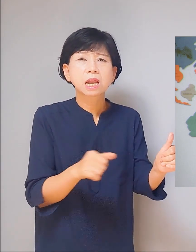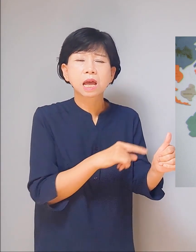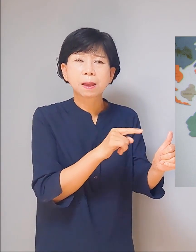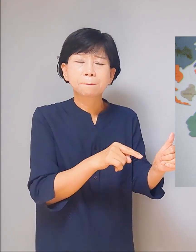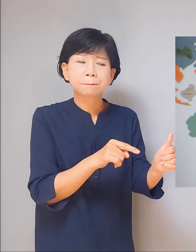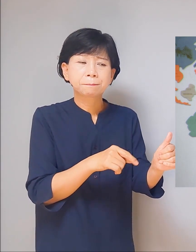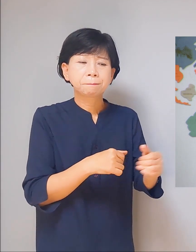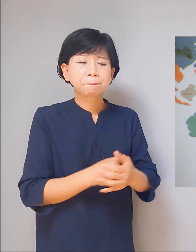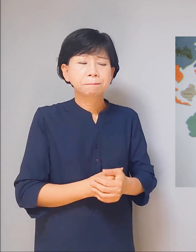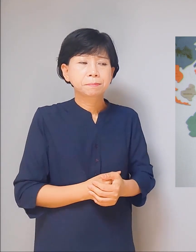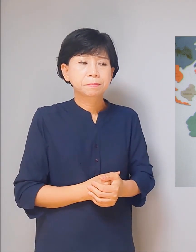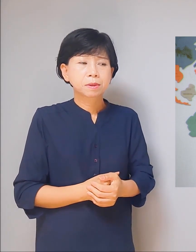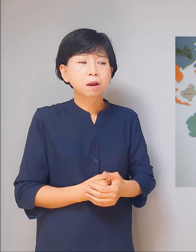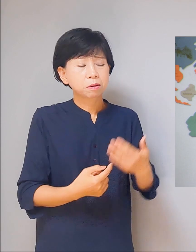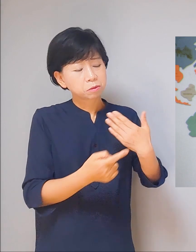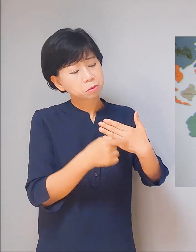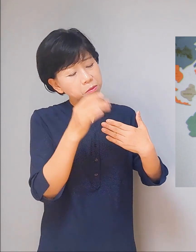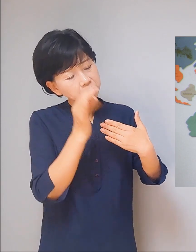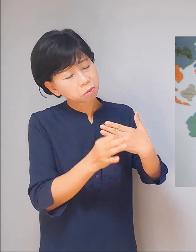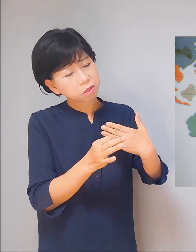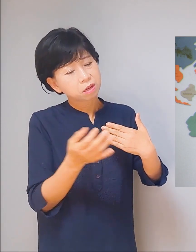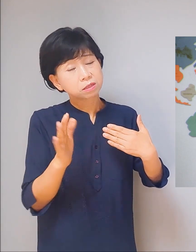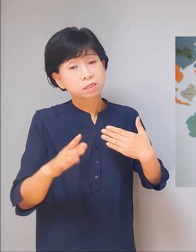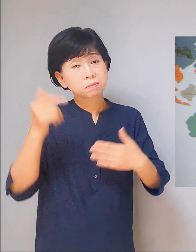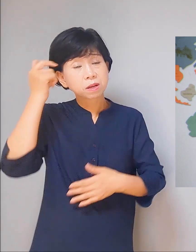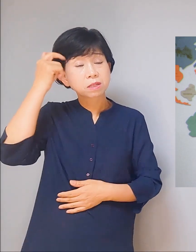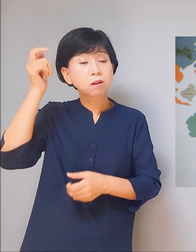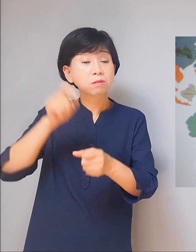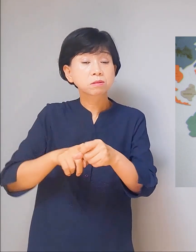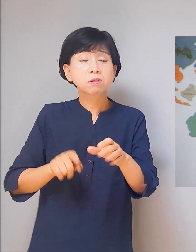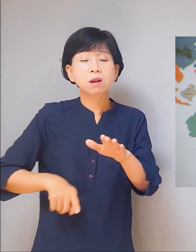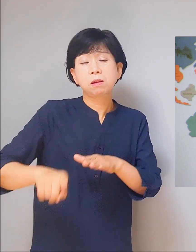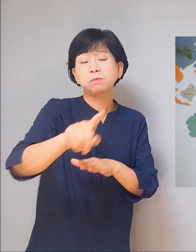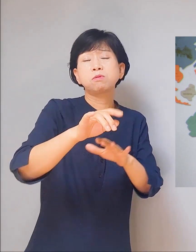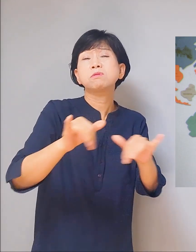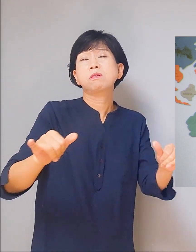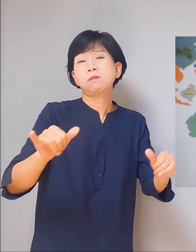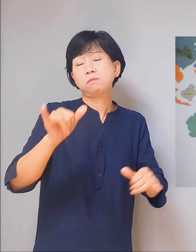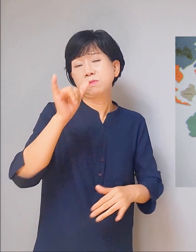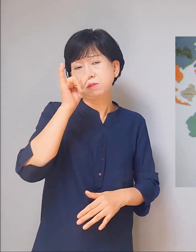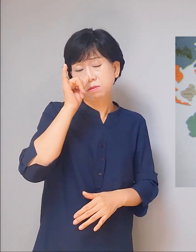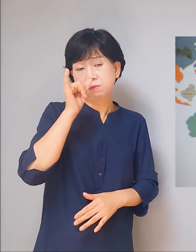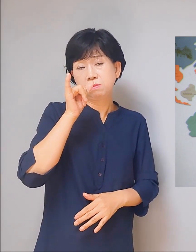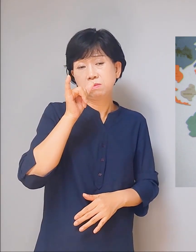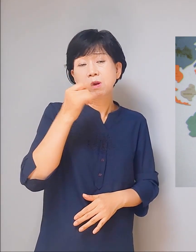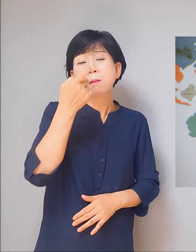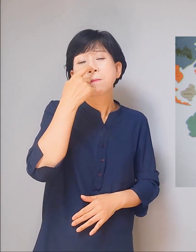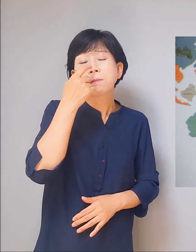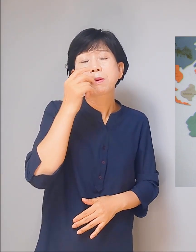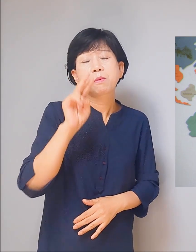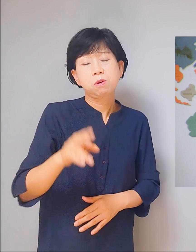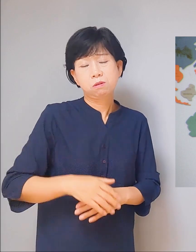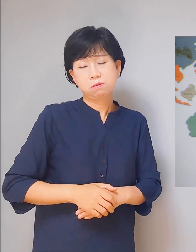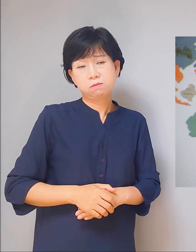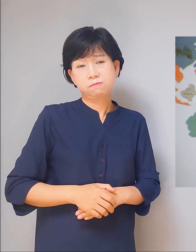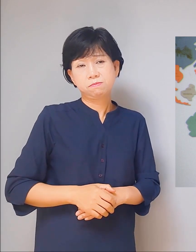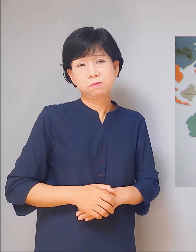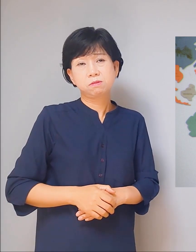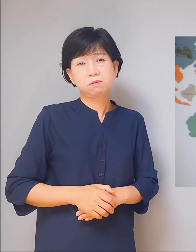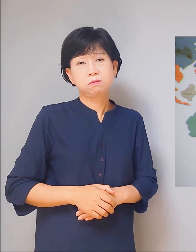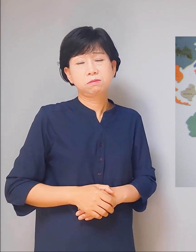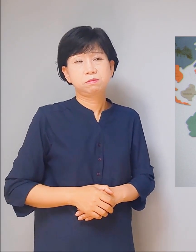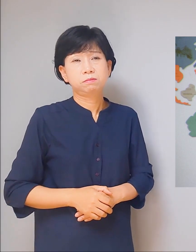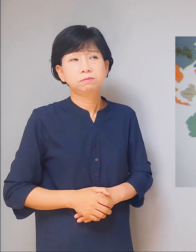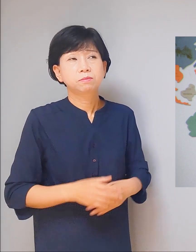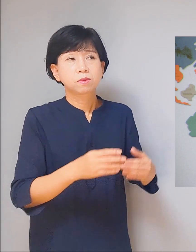별 볼일 없는 사람처럼 보인다 해도 영적으로 앞선 사람이 있다면 그 사람에게 배워야 됩니다. 어떤 분이 리더가